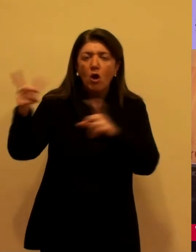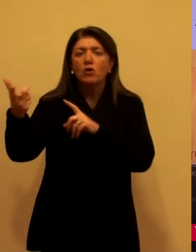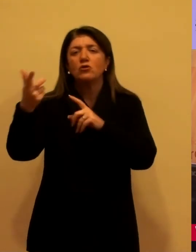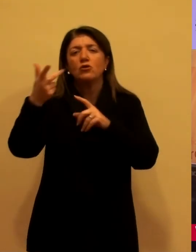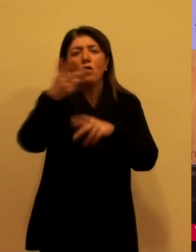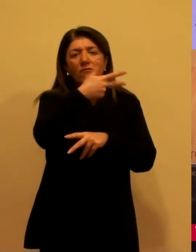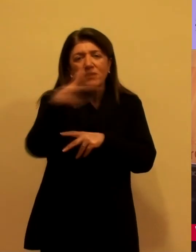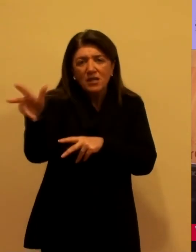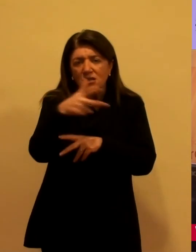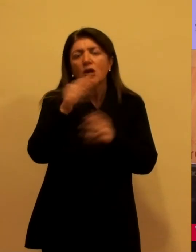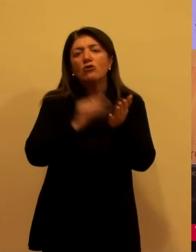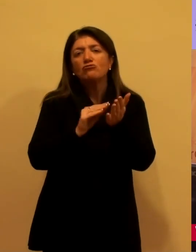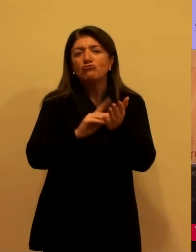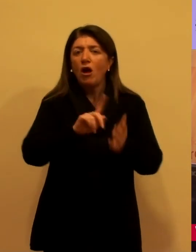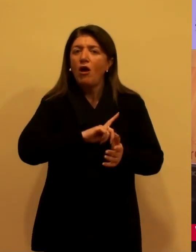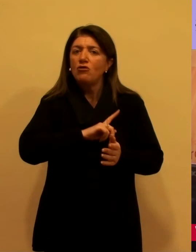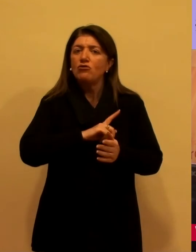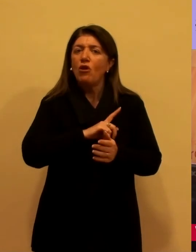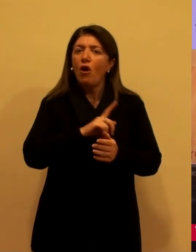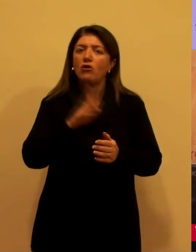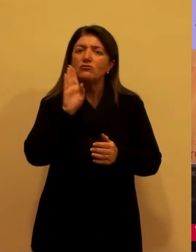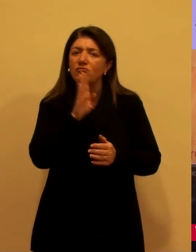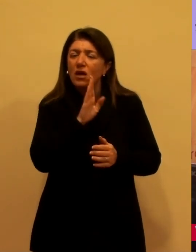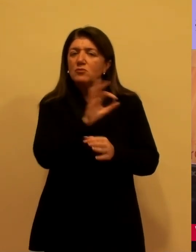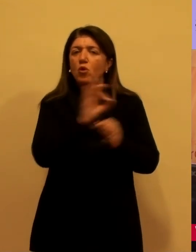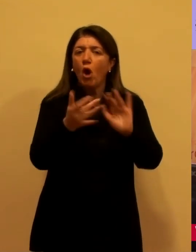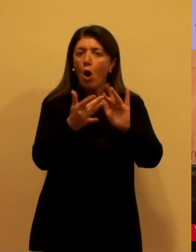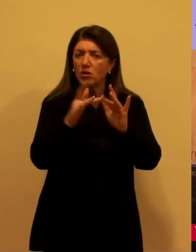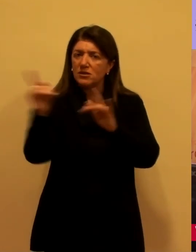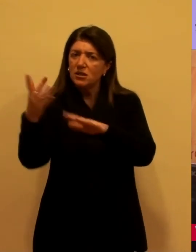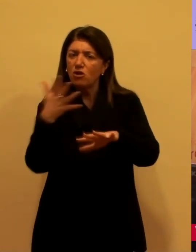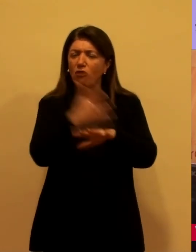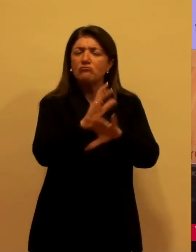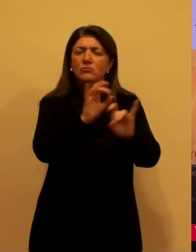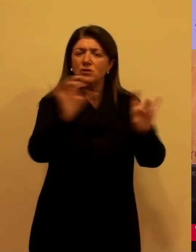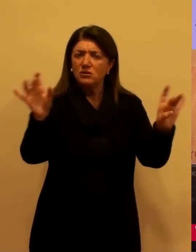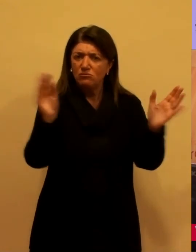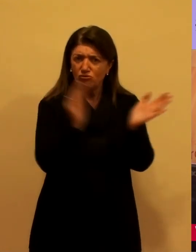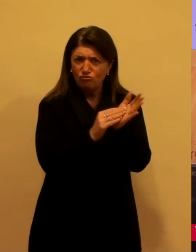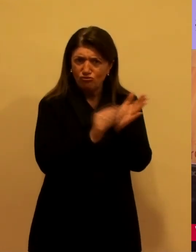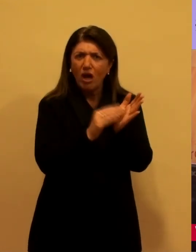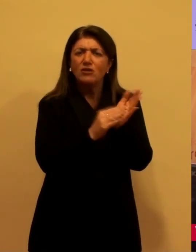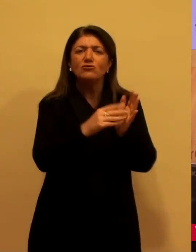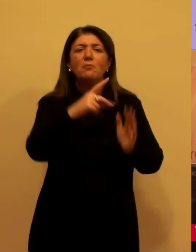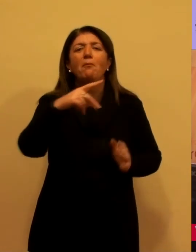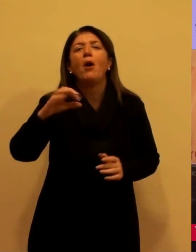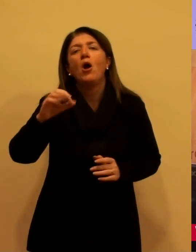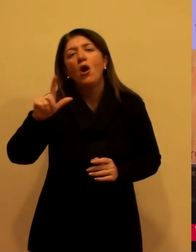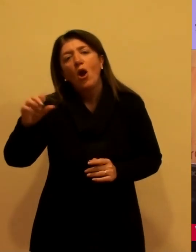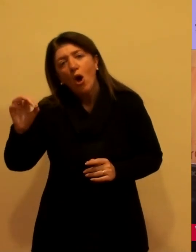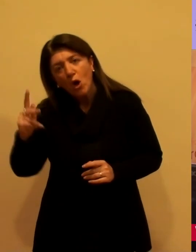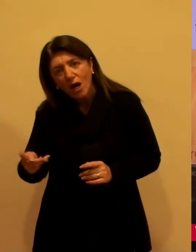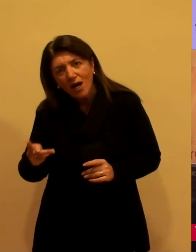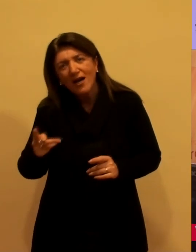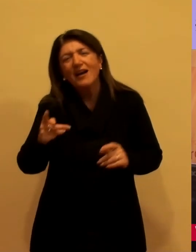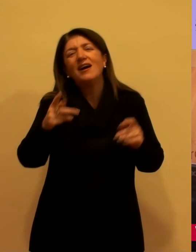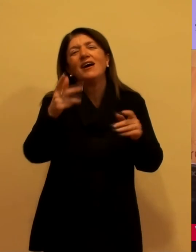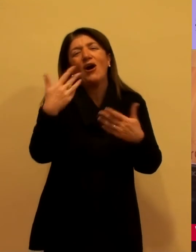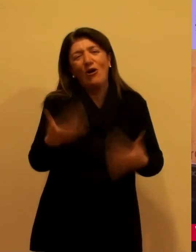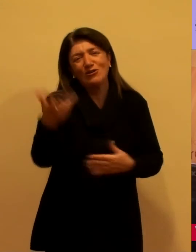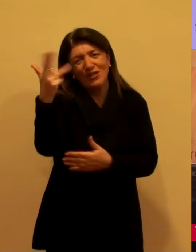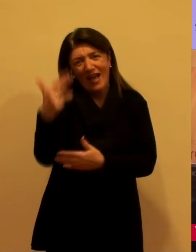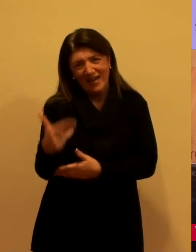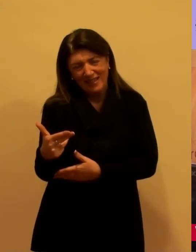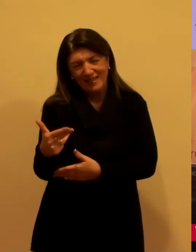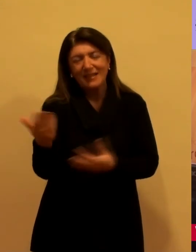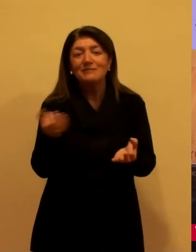Facebook che sul nostro sito potrete vedere dal vivo, i Pollock. Le arti di oggi. Bene,